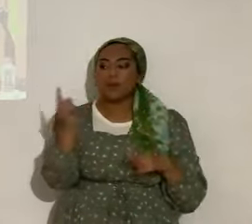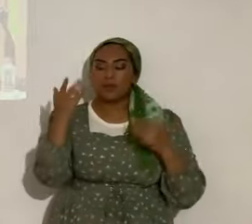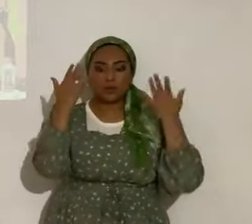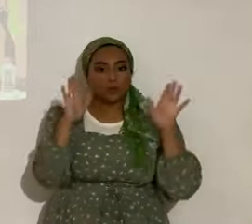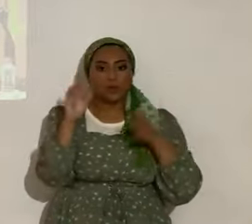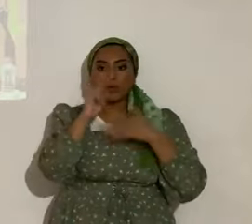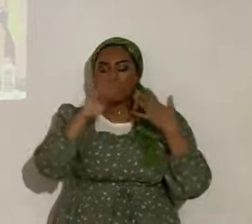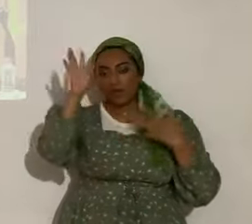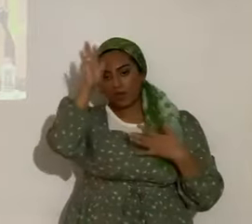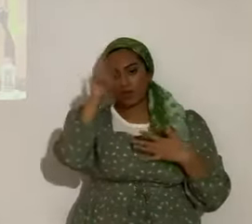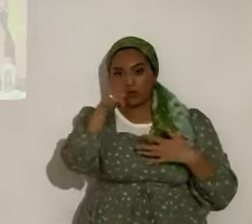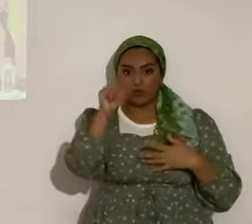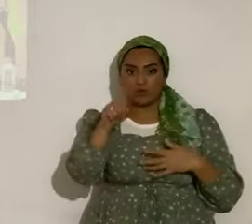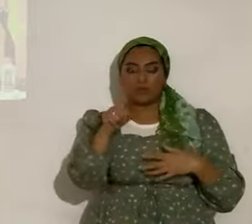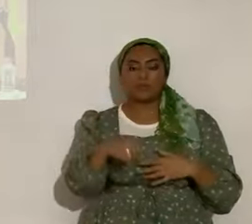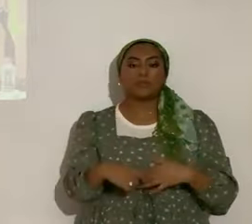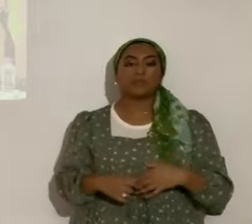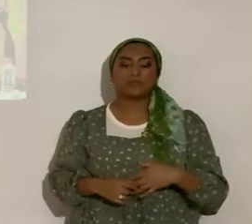Eterno, pero tú sí.